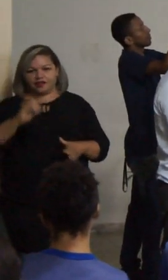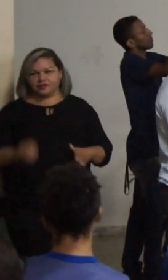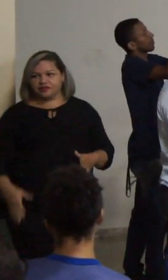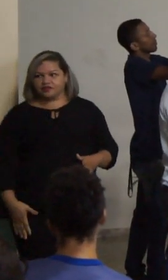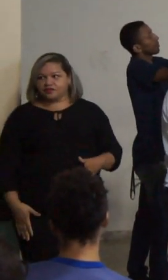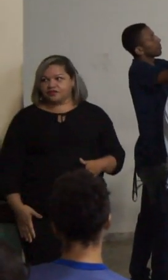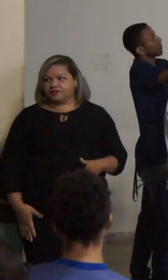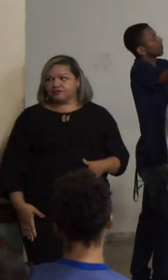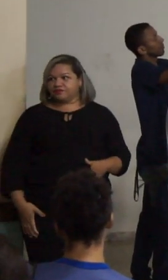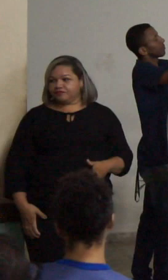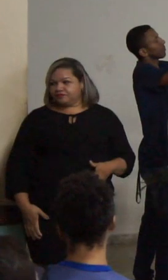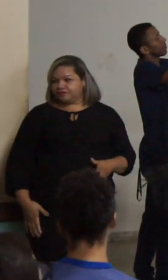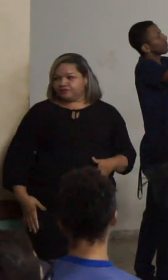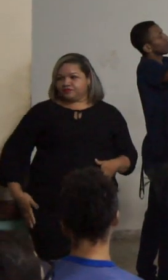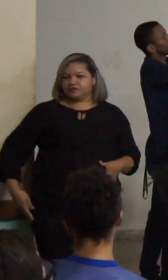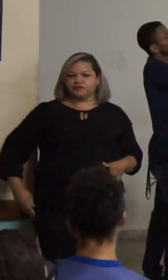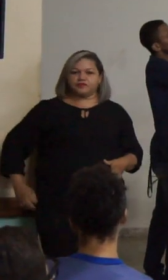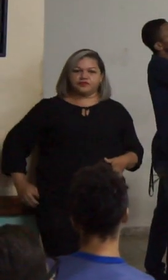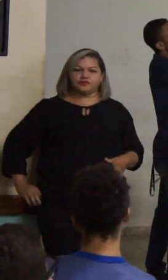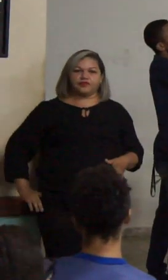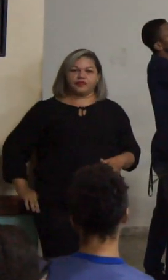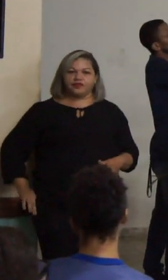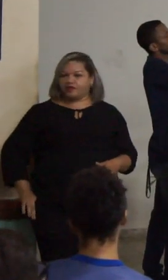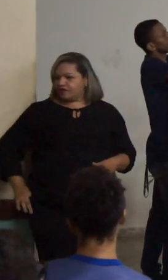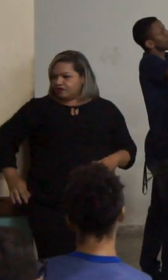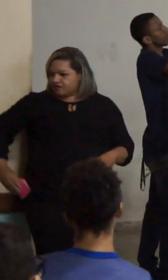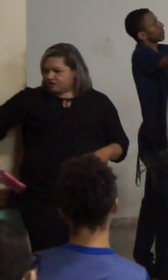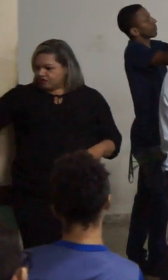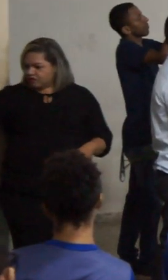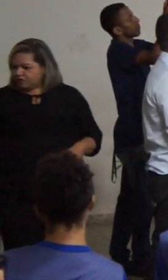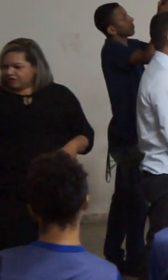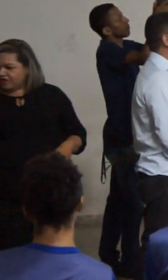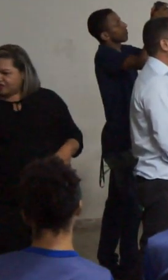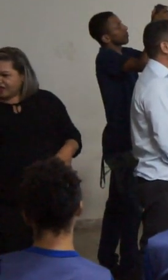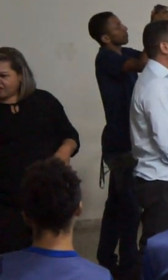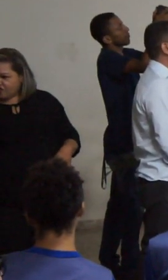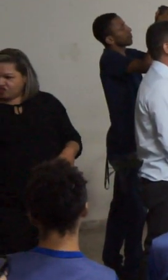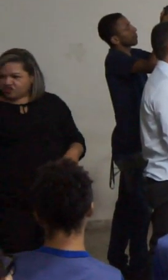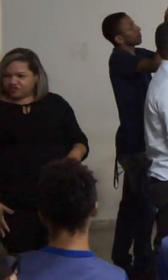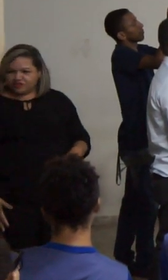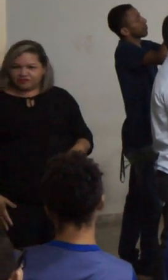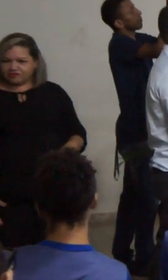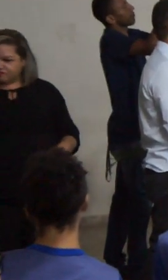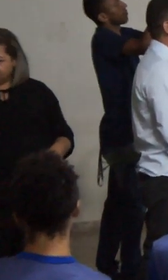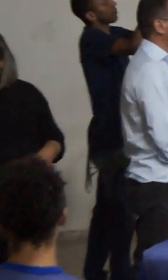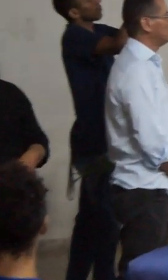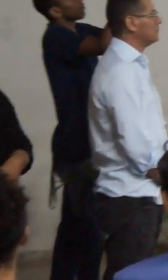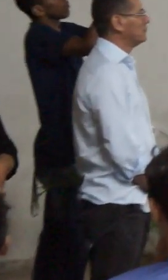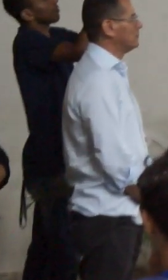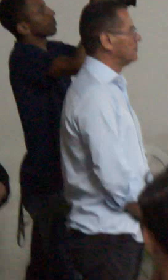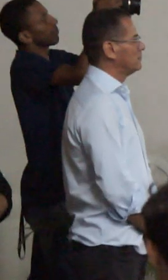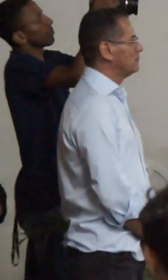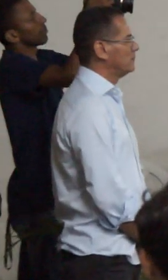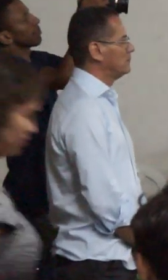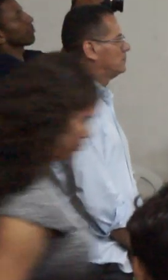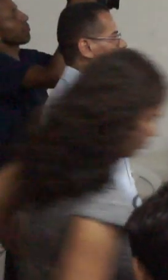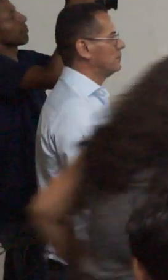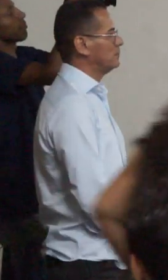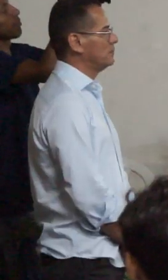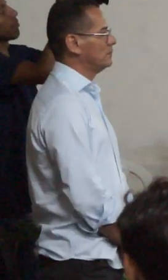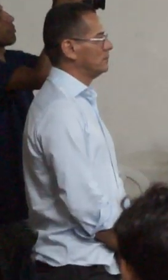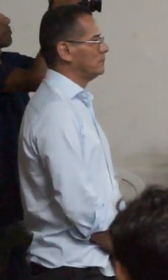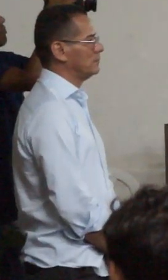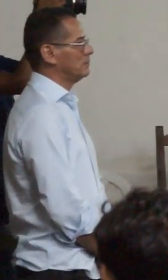Todas, sem exceção, que não tem sua casa, e comprove da secretaria que não terá condições